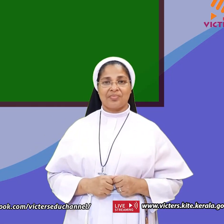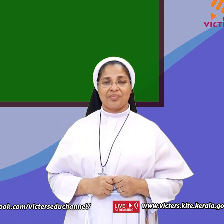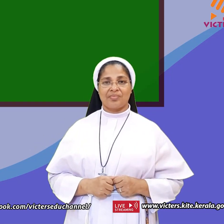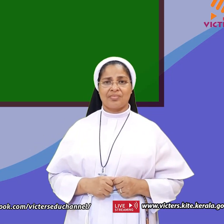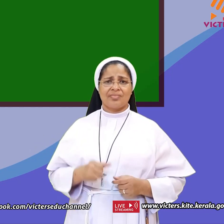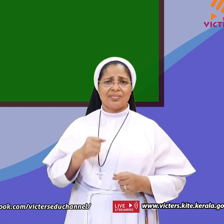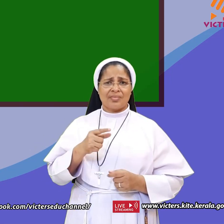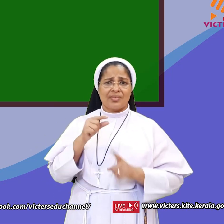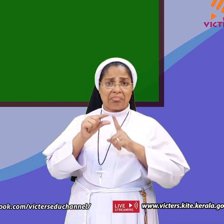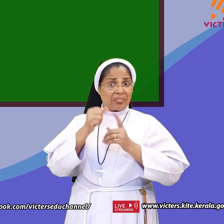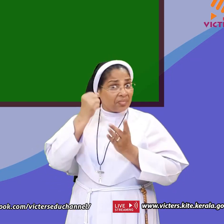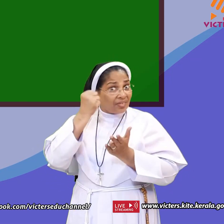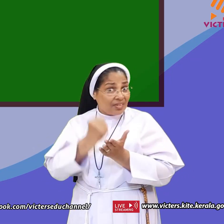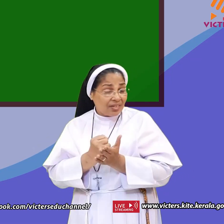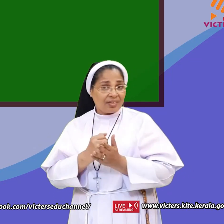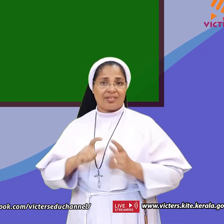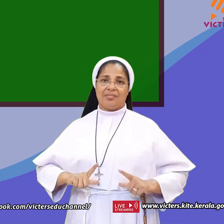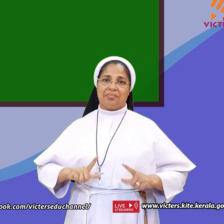യഥാർത്ഥ ജീവിതവും